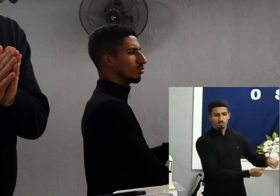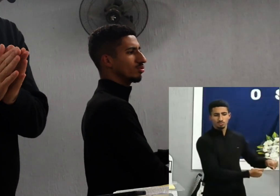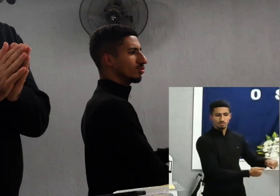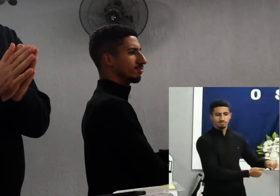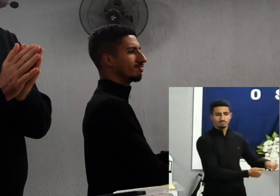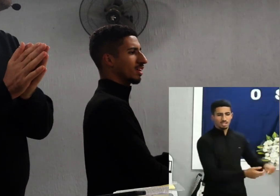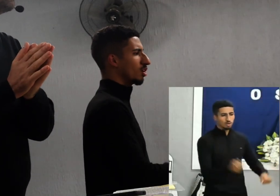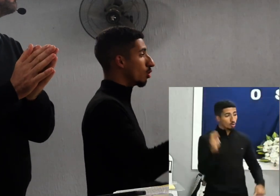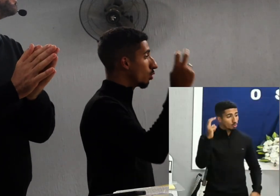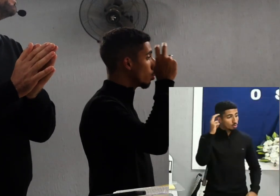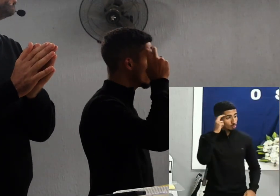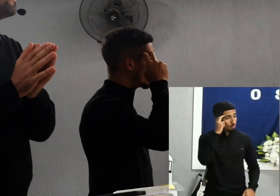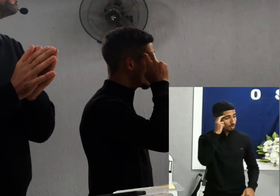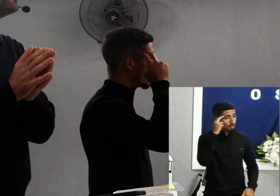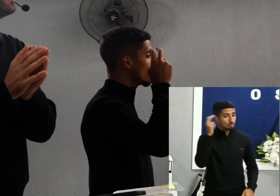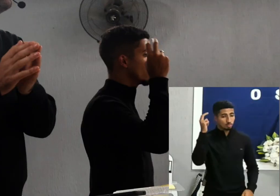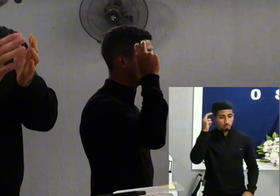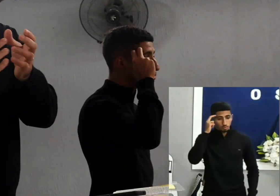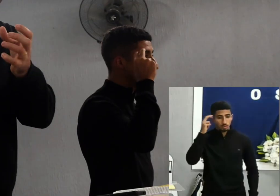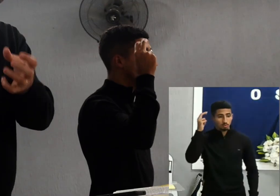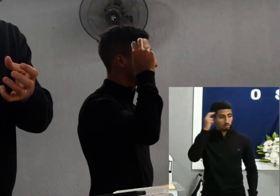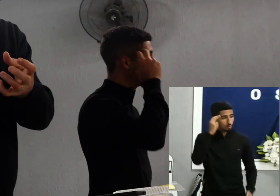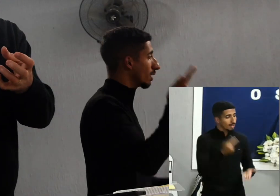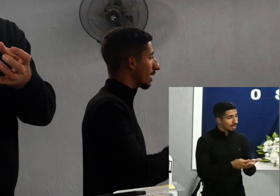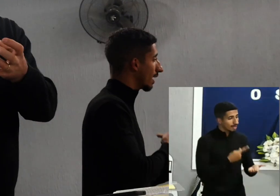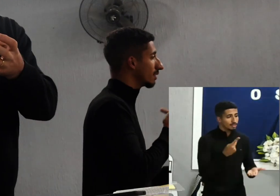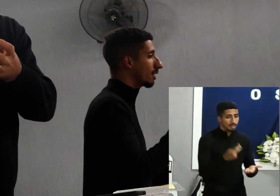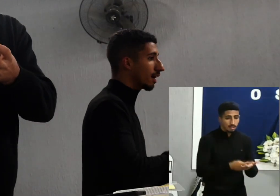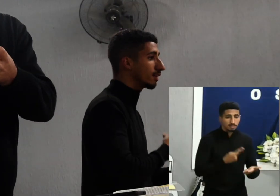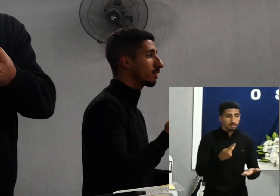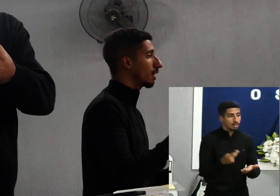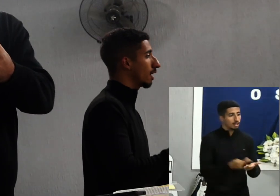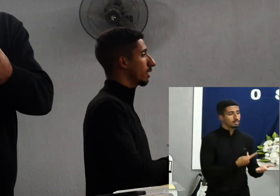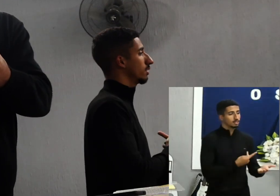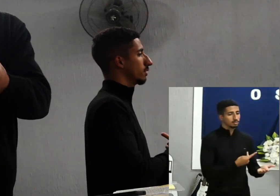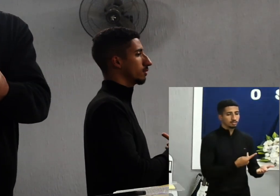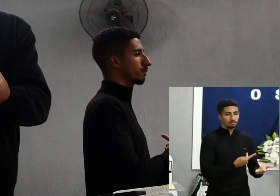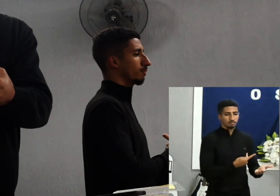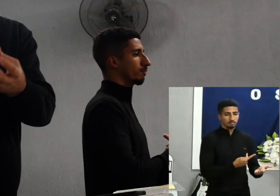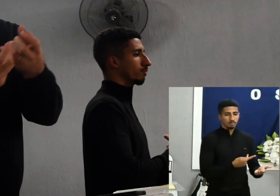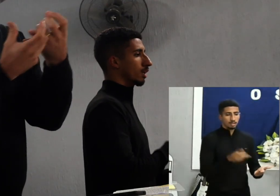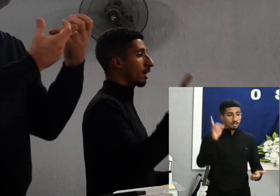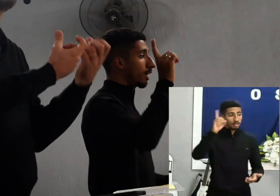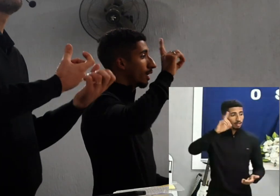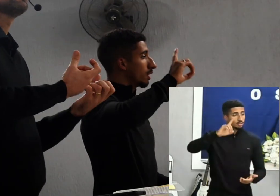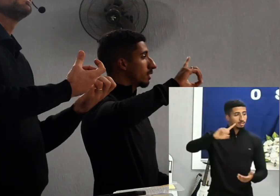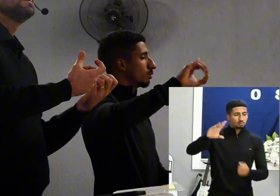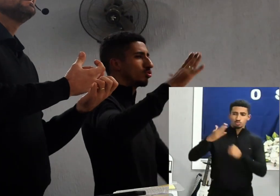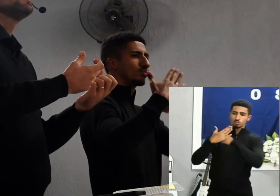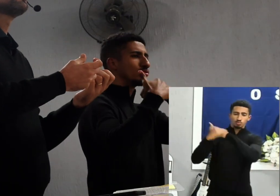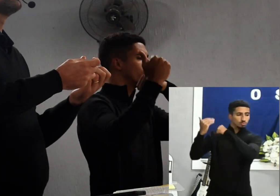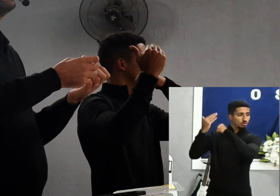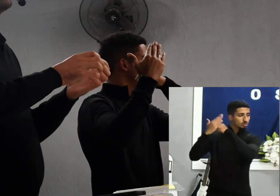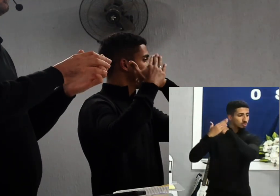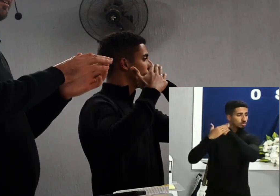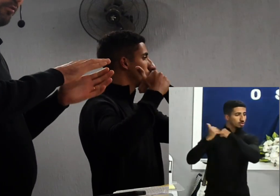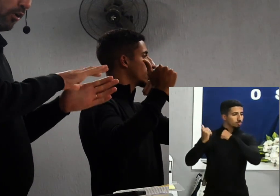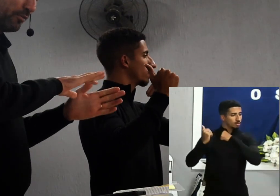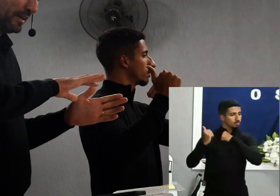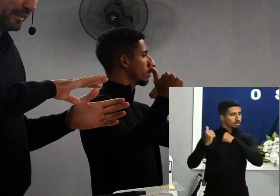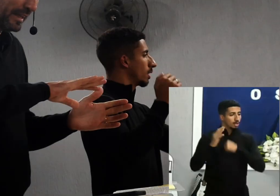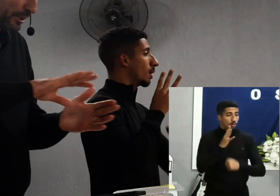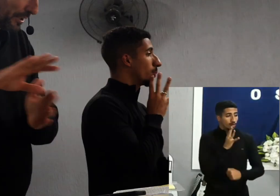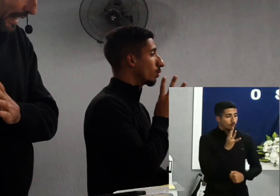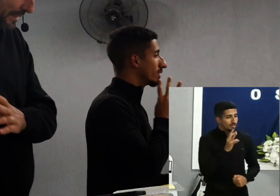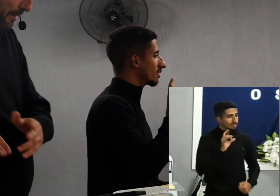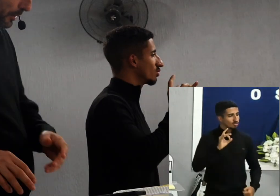errada. O Evangelho nos chama para a sabedoria de Deus. E isso